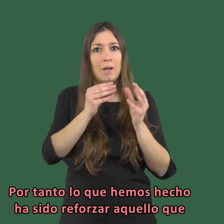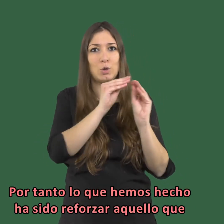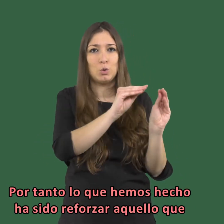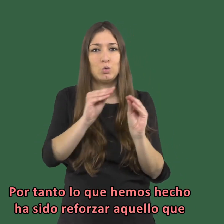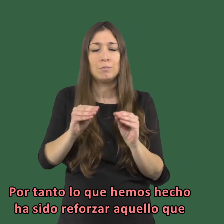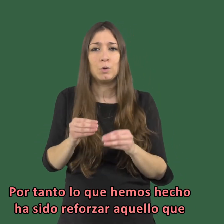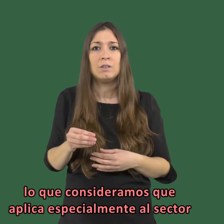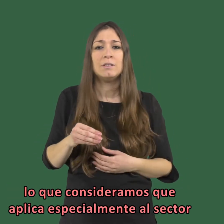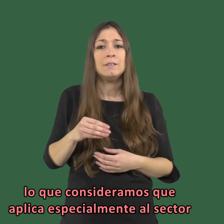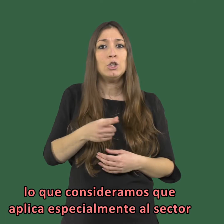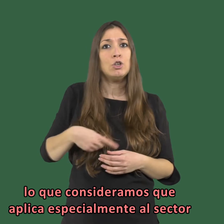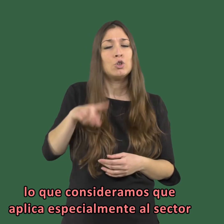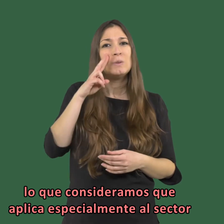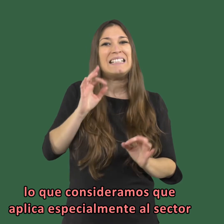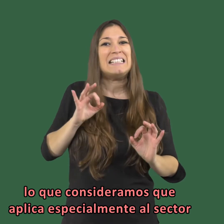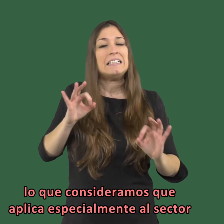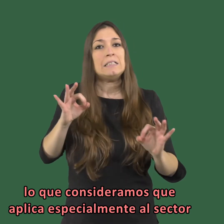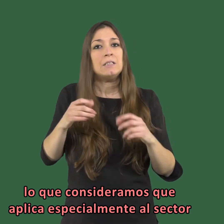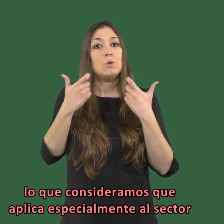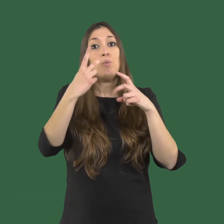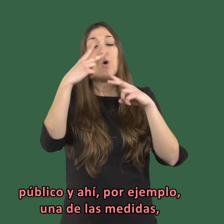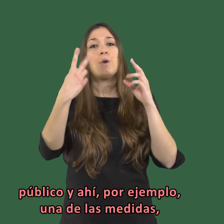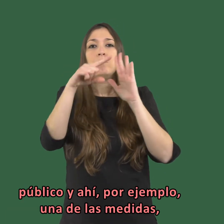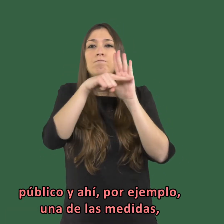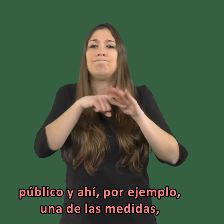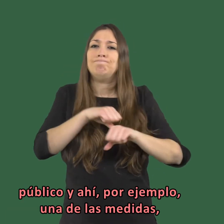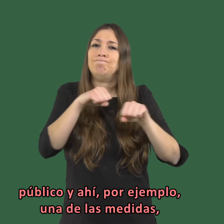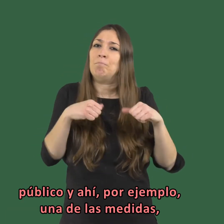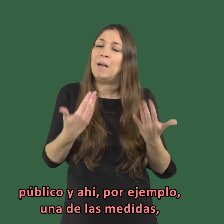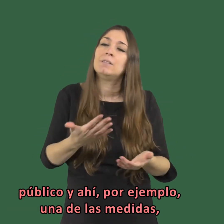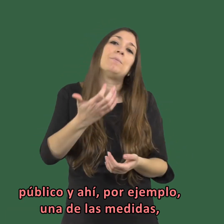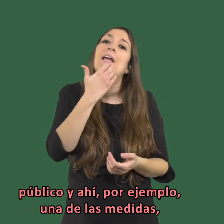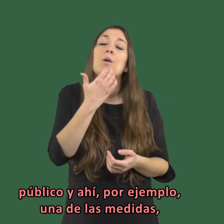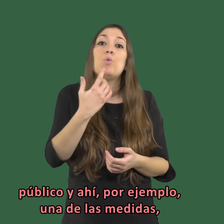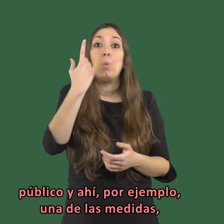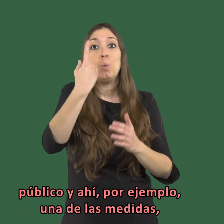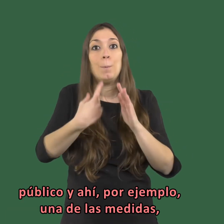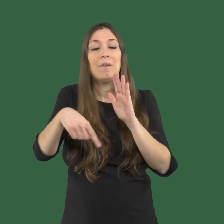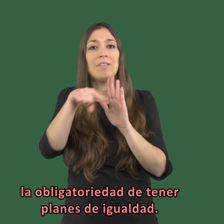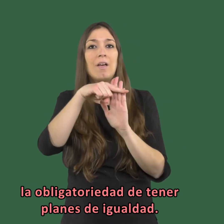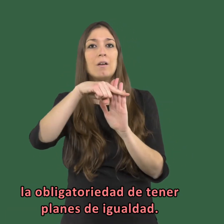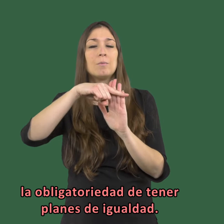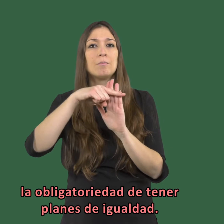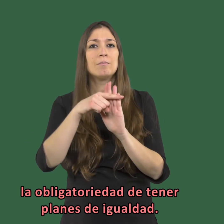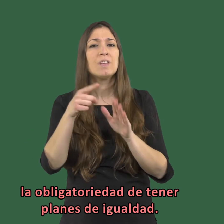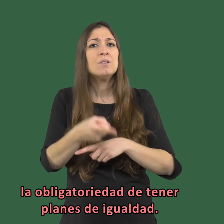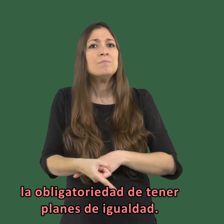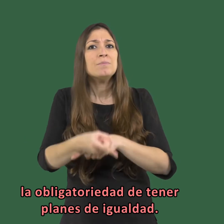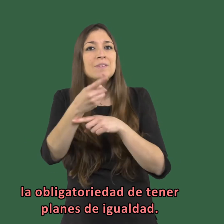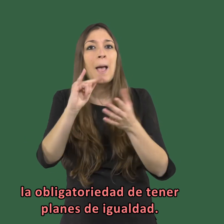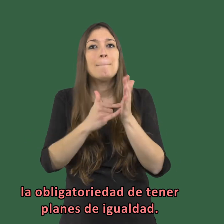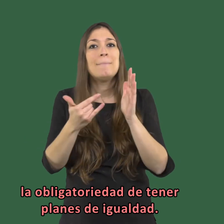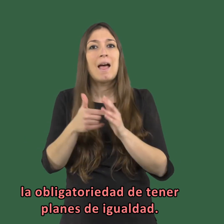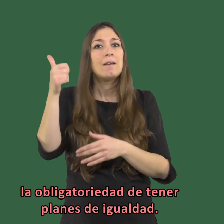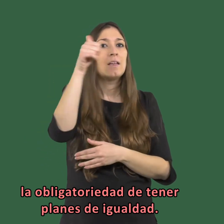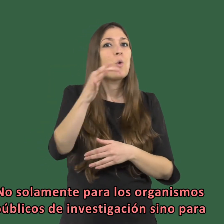sido reforzar aquello lo que consideramos que aplica especialmente al sector público, y ahí, por ejemplo, una de las medidas es la obligatoriedad de